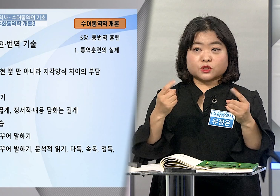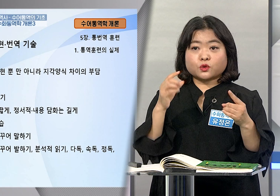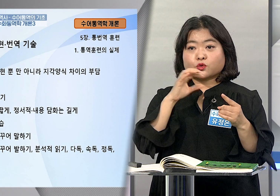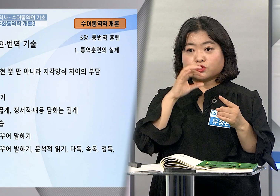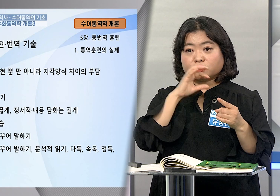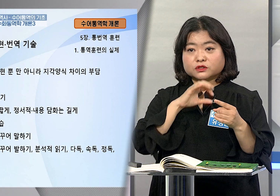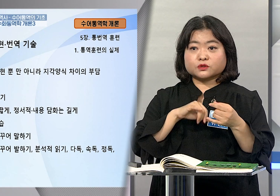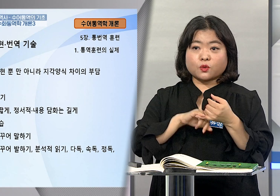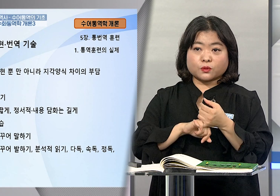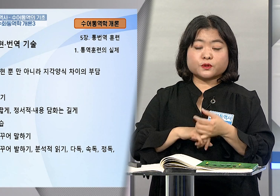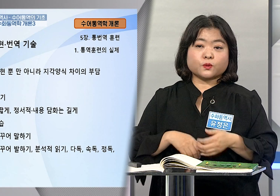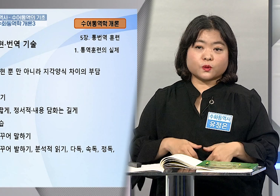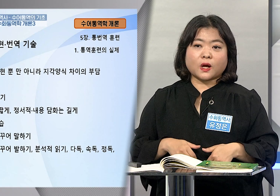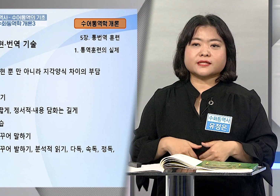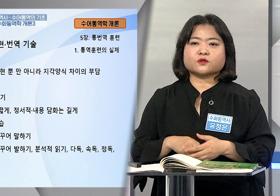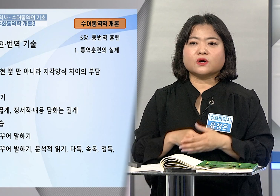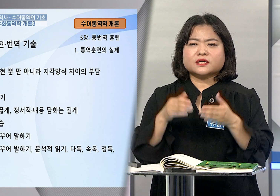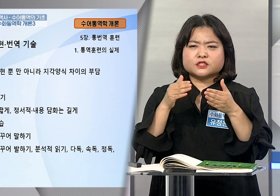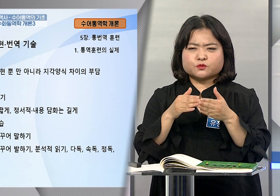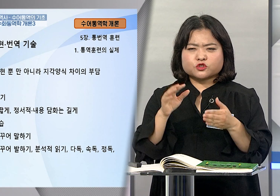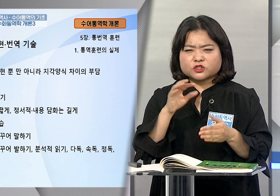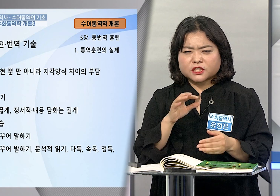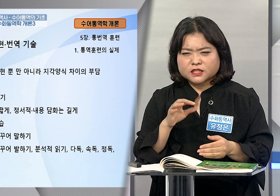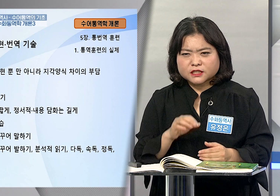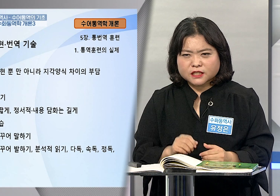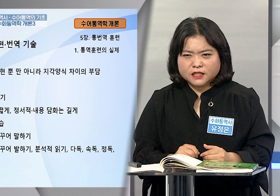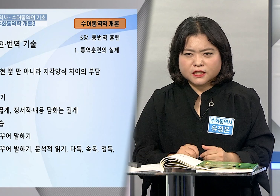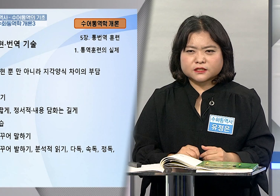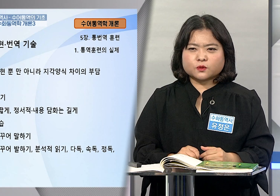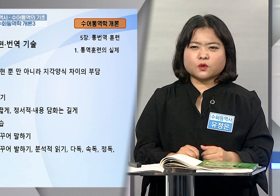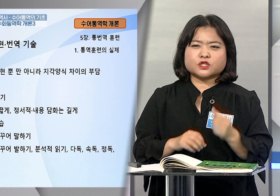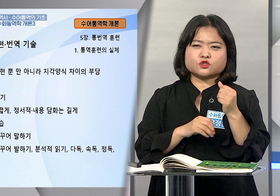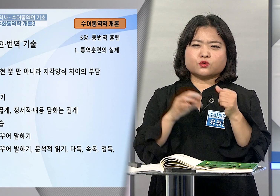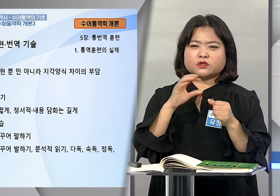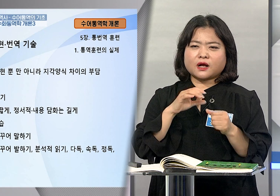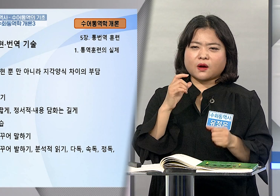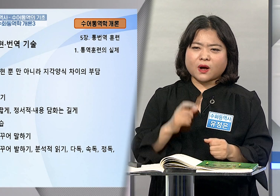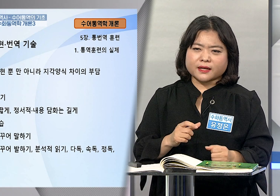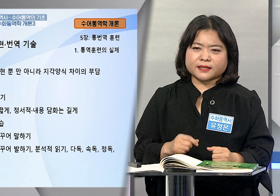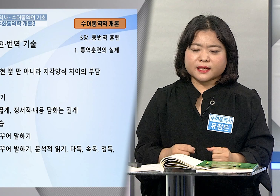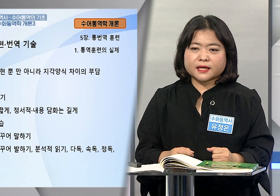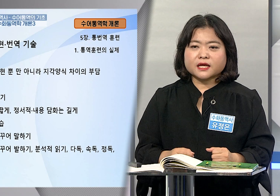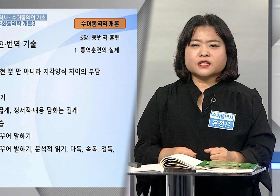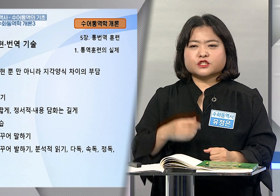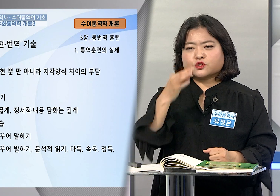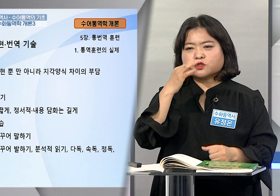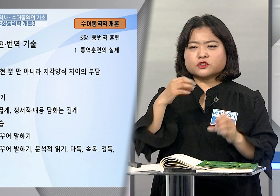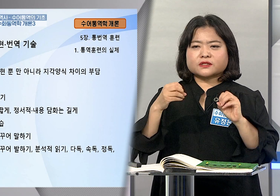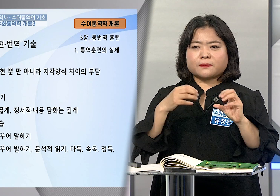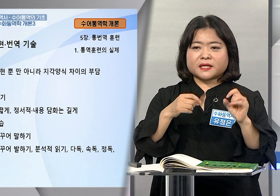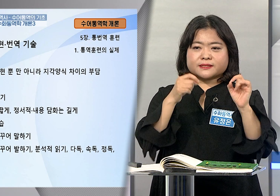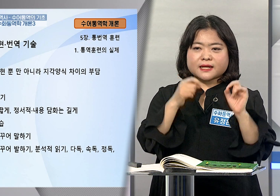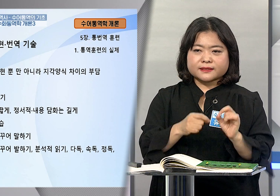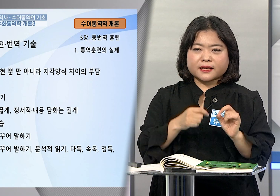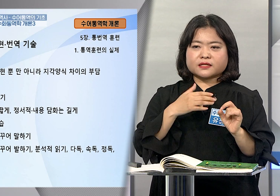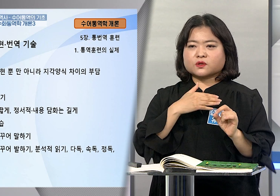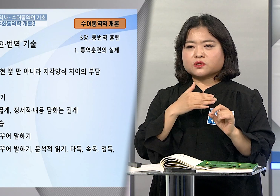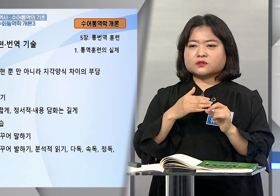동시통역 훈련은 꼭 필요로 하죠. 집중력 기르기, 그리고 기초훈련 강화하기, 기술적 담화는 짧게, 전서적